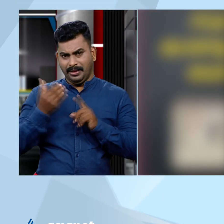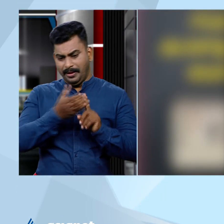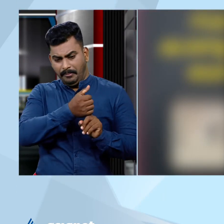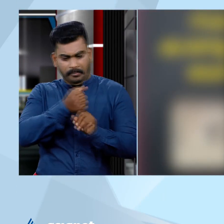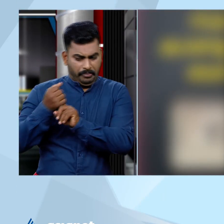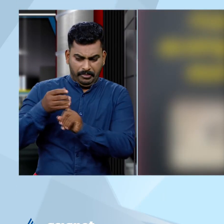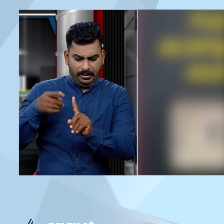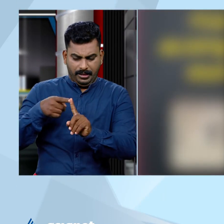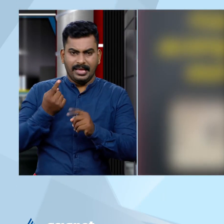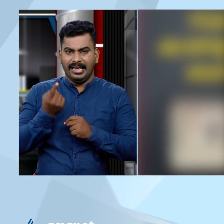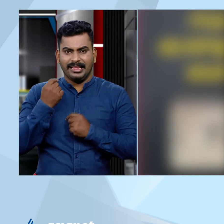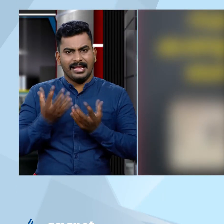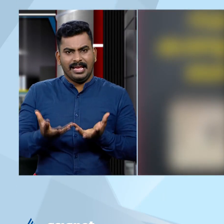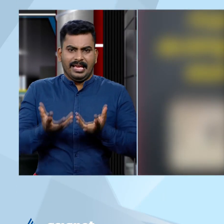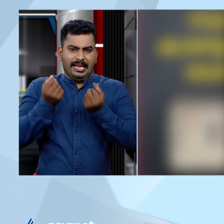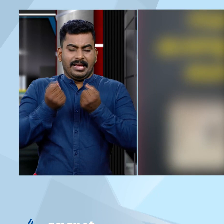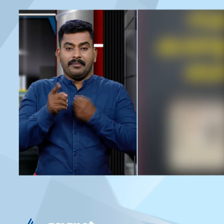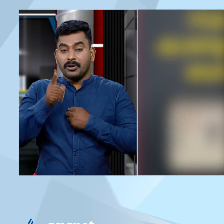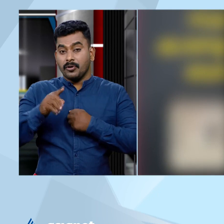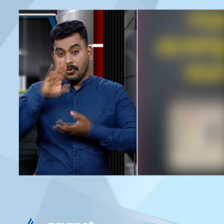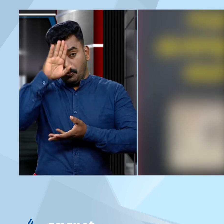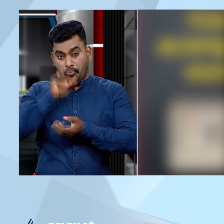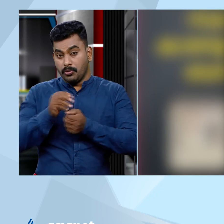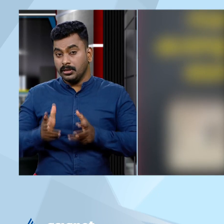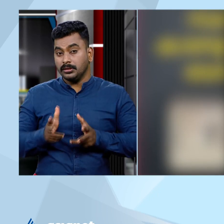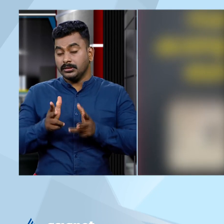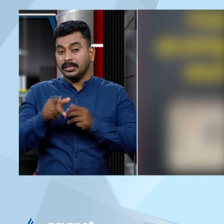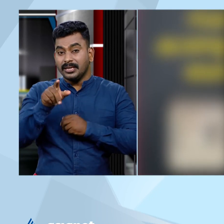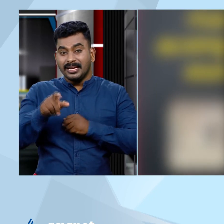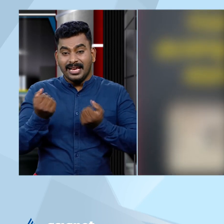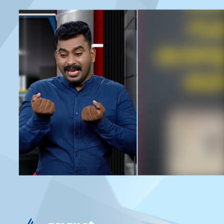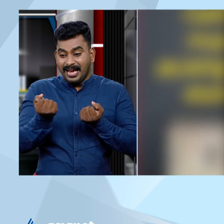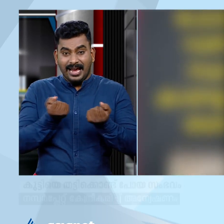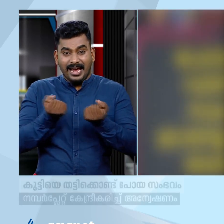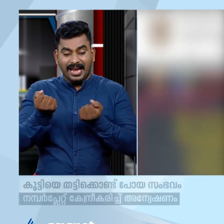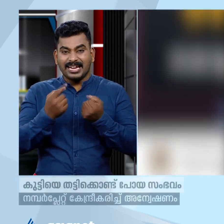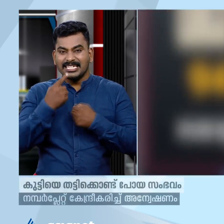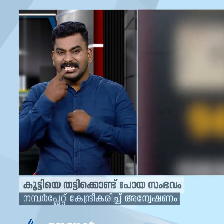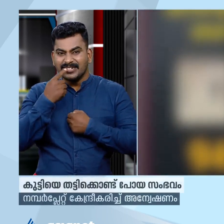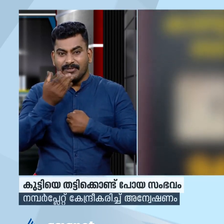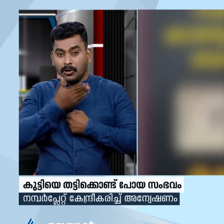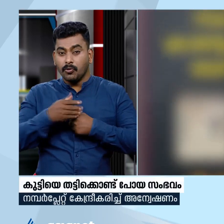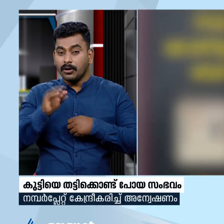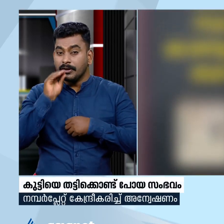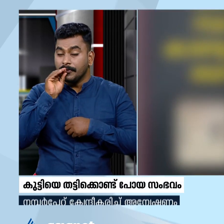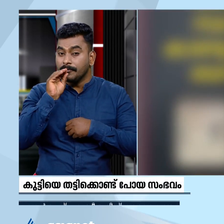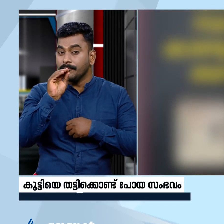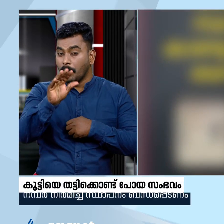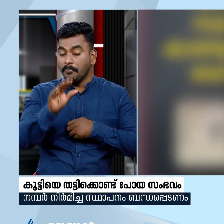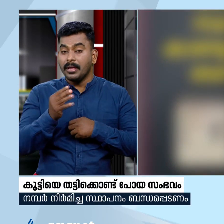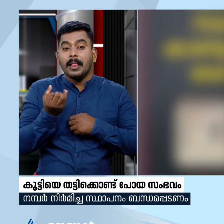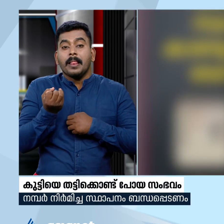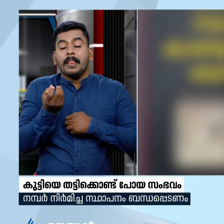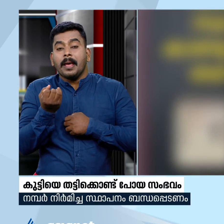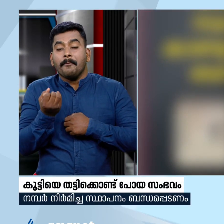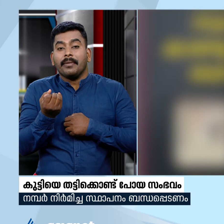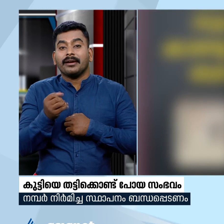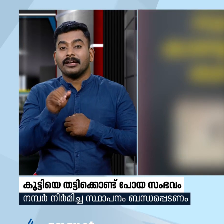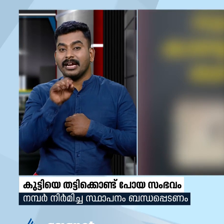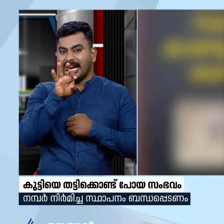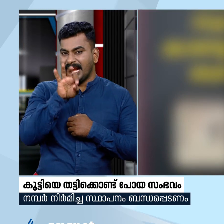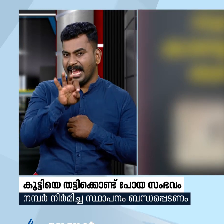നിർമ്മിച്ച സ്ഥാപനം പോലീസുമായി ബന്ധപ്പെടണമെന്ന് റൂറൽ പോലീസ് അറിയിച്ചിട്ടുണ്ട്. പ്രേക്ഷകരുടെ അറിവിലേക്കായി നമ്പർ വായിക്കാം.